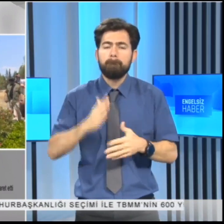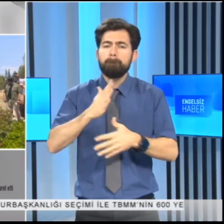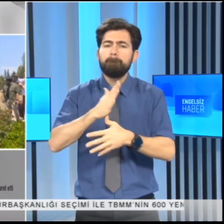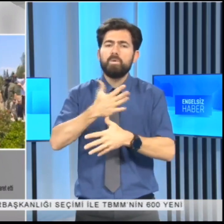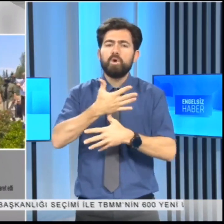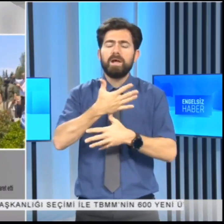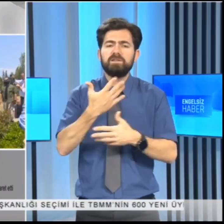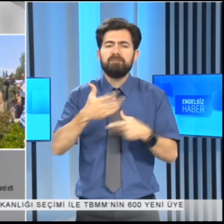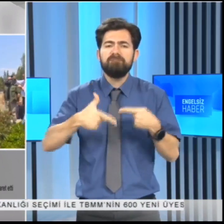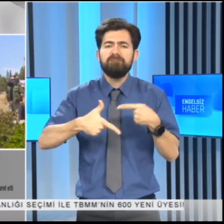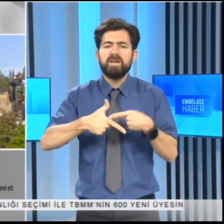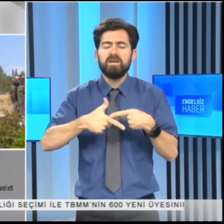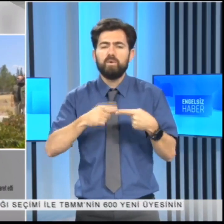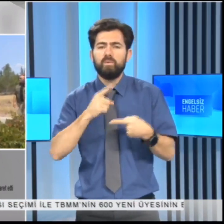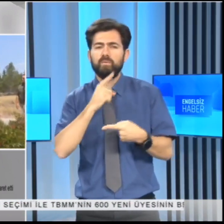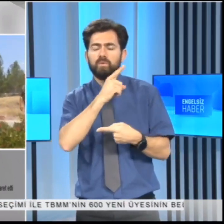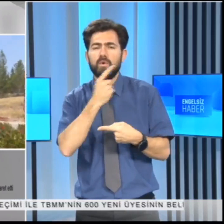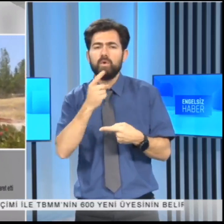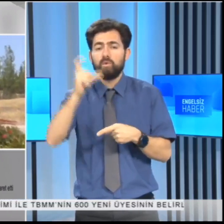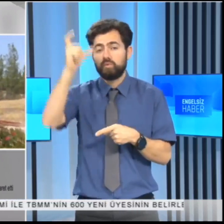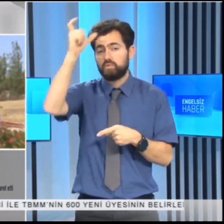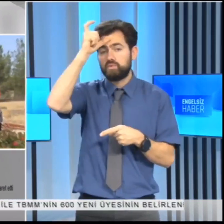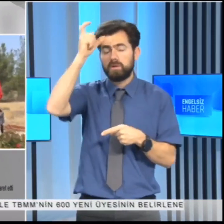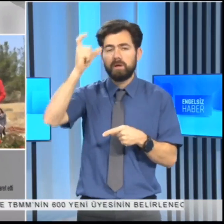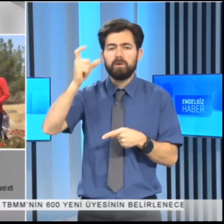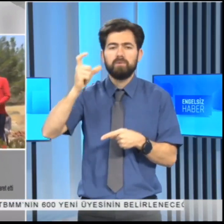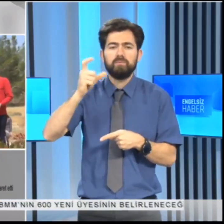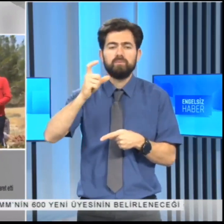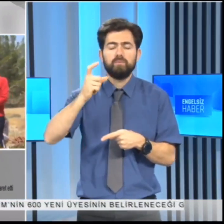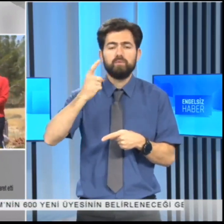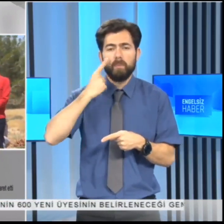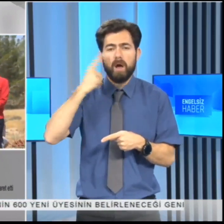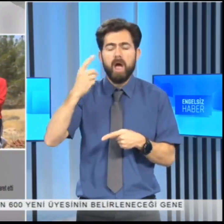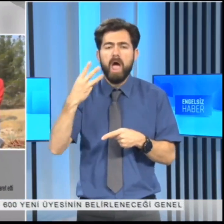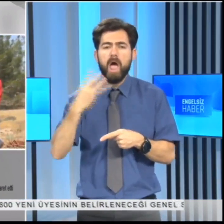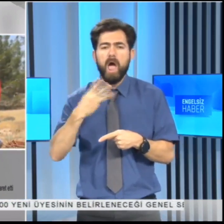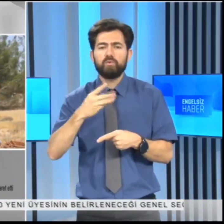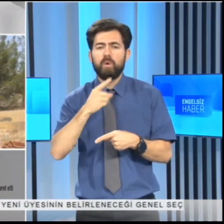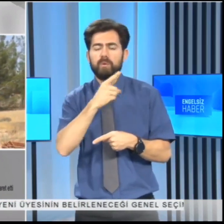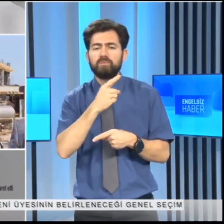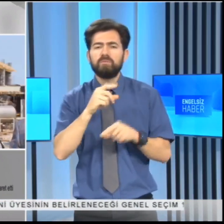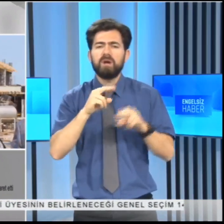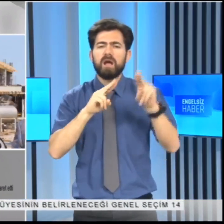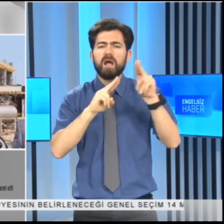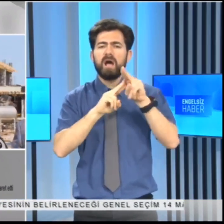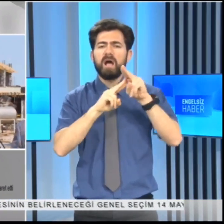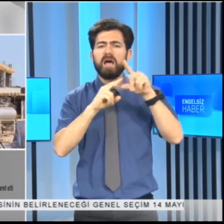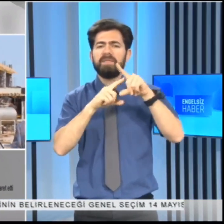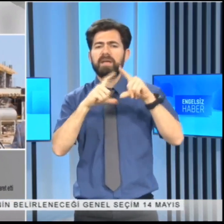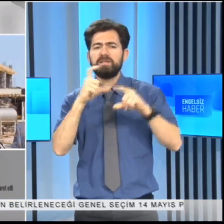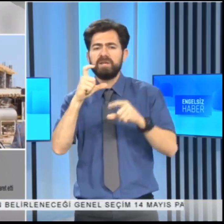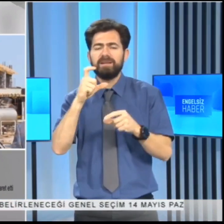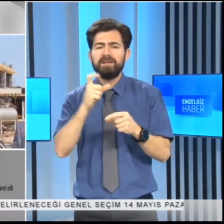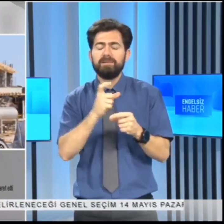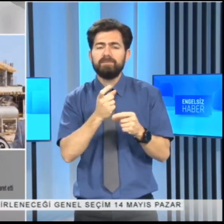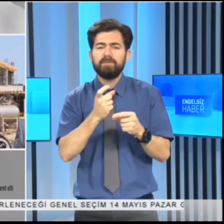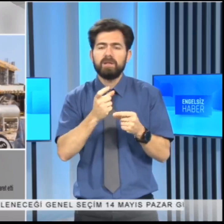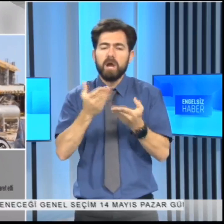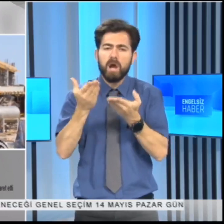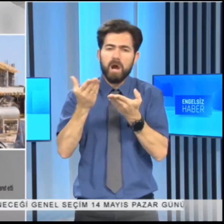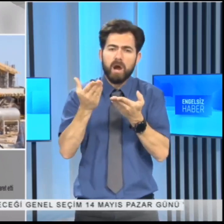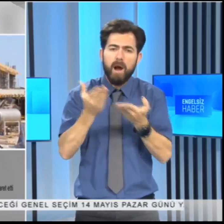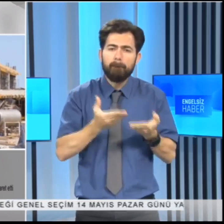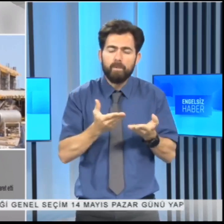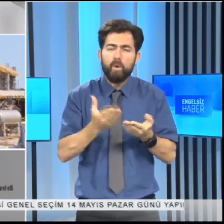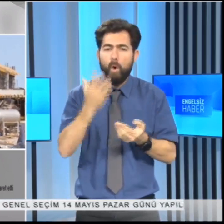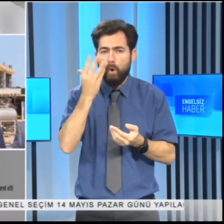Büyükelçi Feyzioğlu da Türkiye Cumhurbaşkanı Erdoğan'ın Kuzey Kıbrıs Türk Cumhuriyeti'nin tanınması